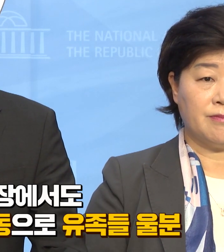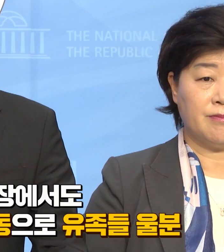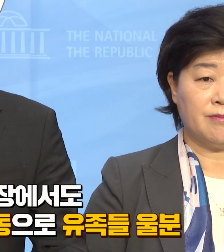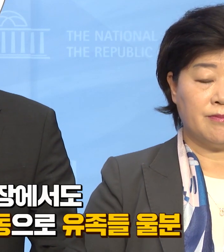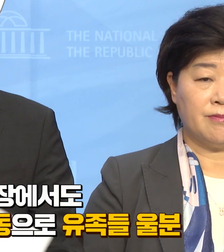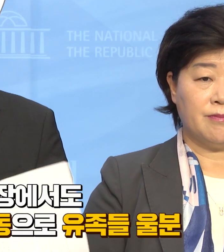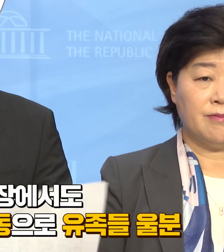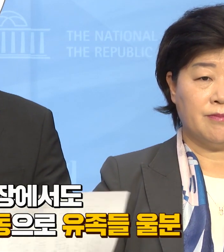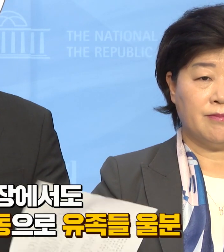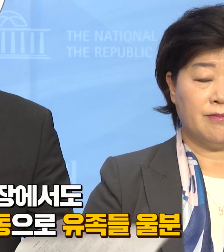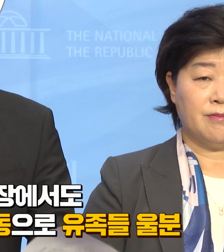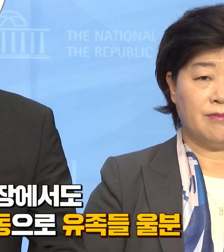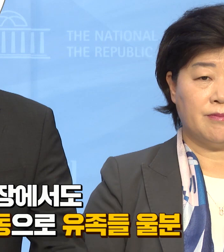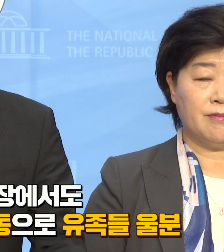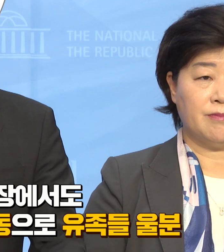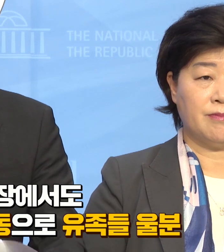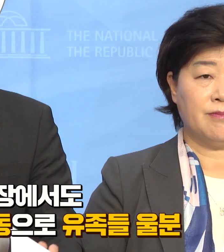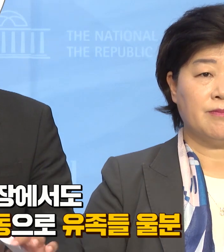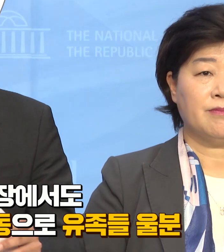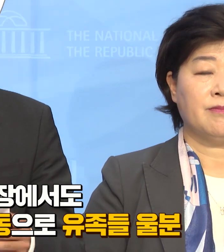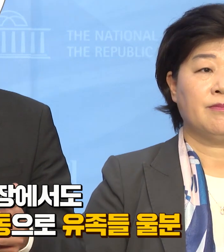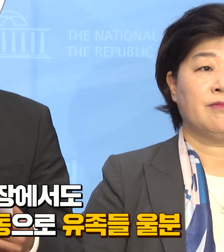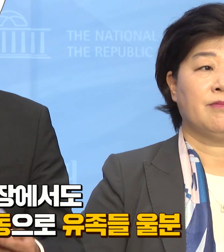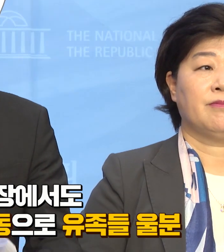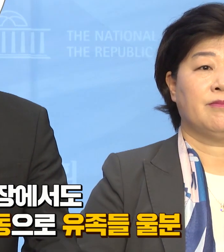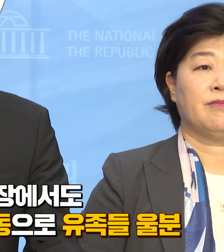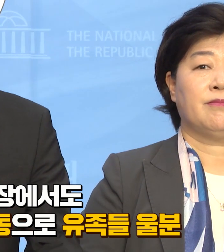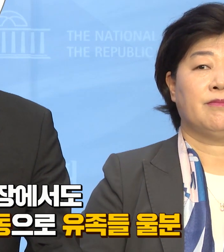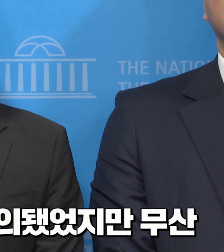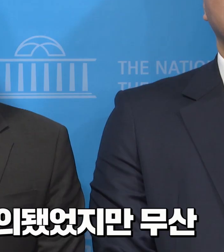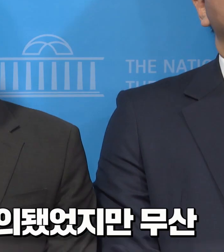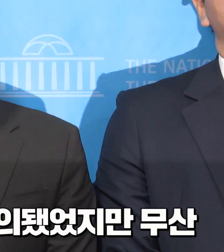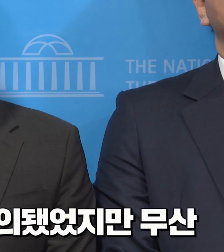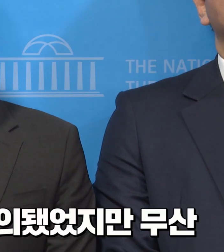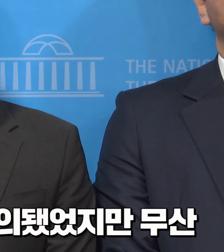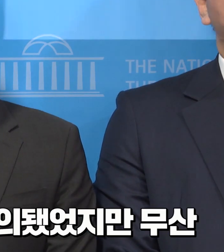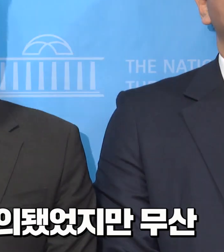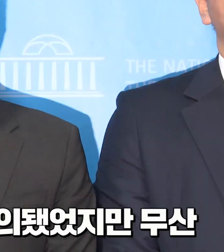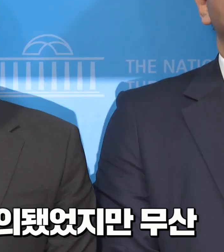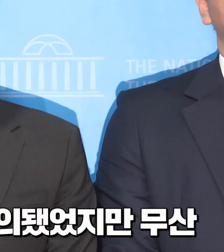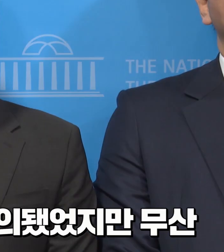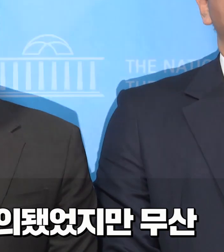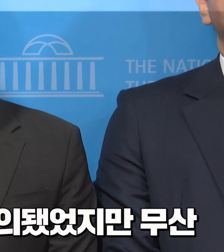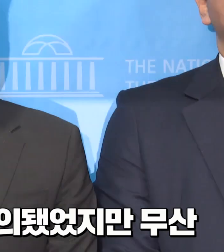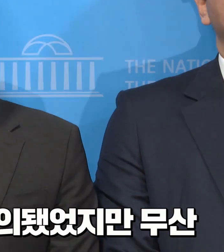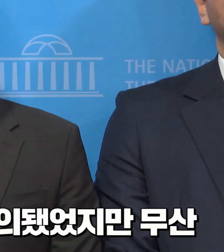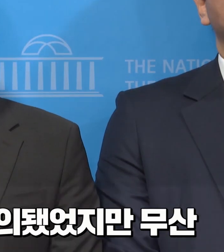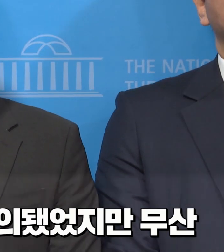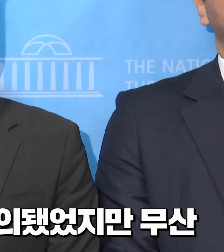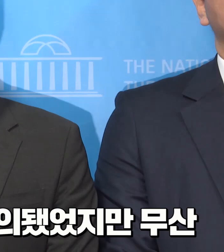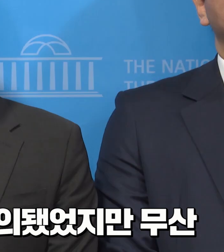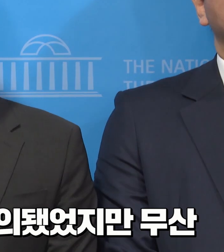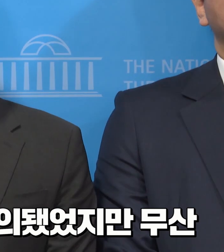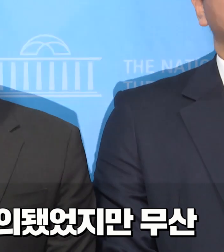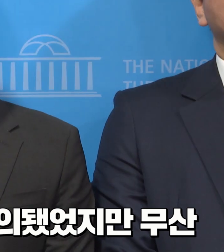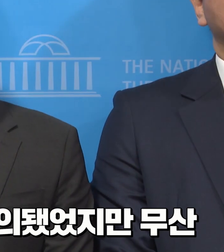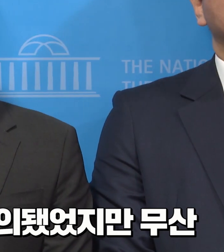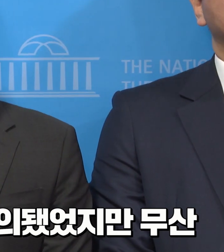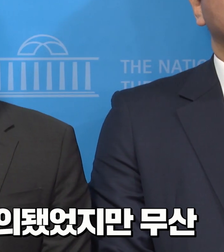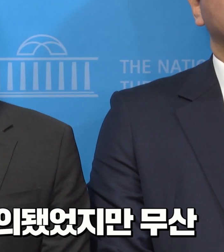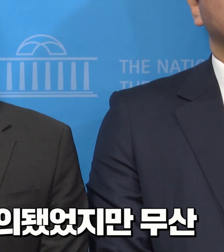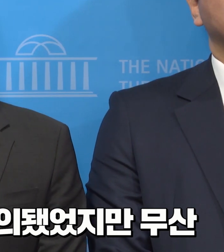장례식장에서 연예인들과 인증샷을 남기려고 하는 게 정말 이해가 되지 않았습니다. 20대에서 법안이 통과가 안 돼서